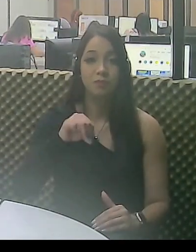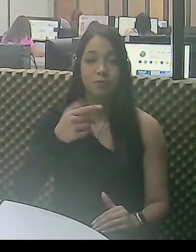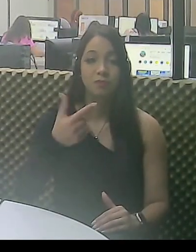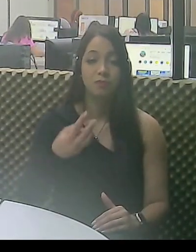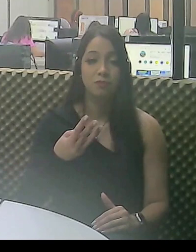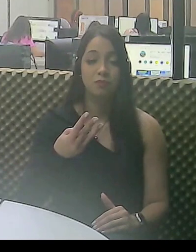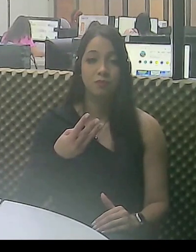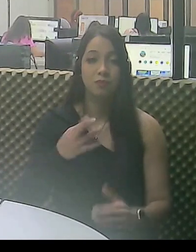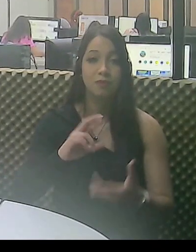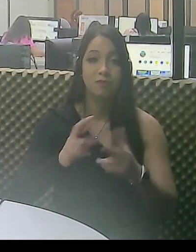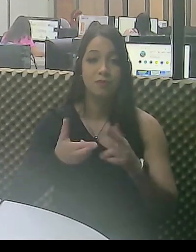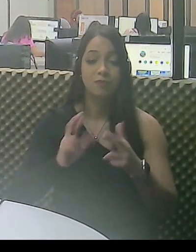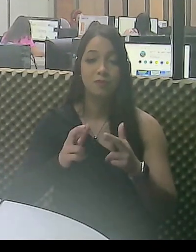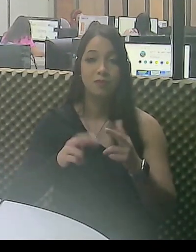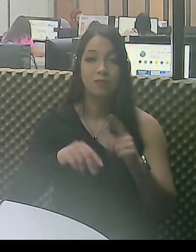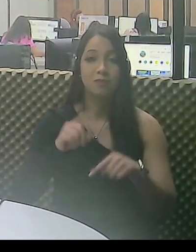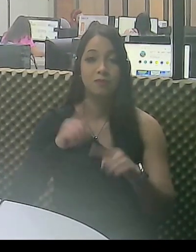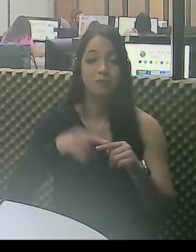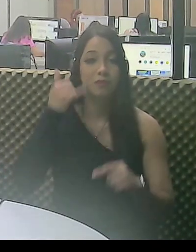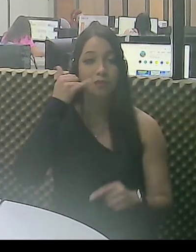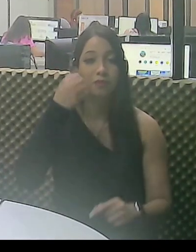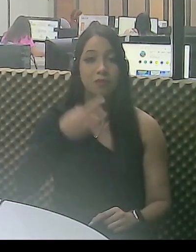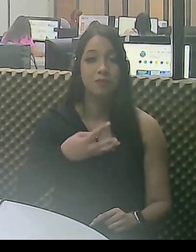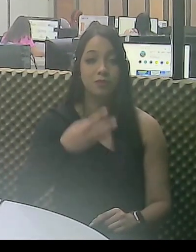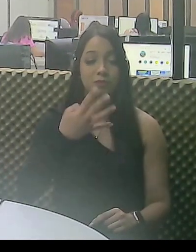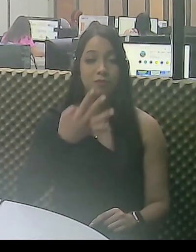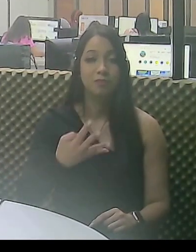de material reciclável pelo telefone